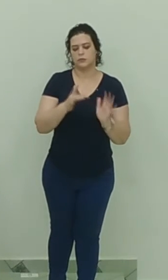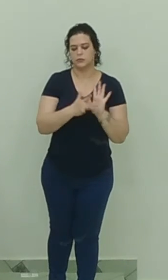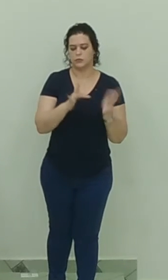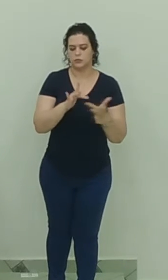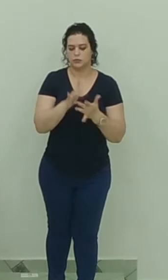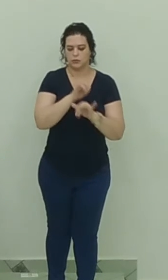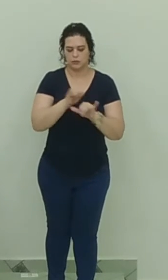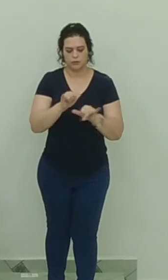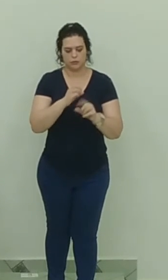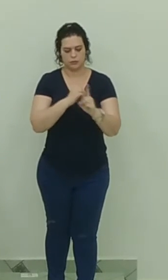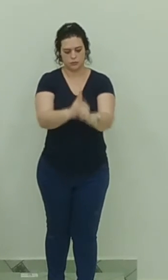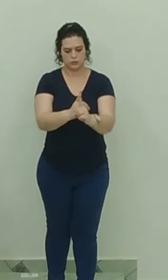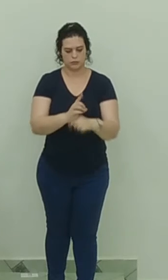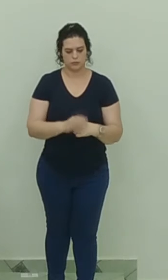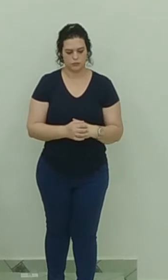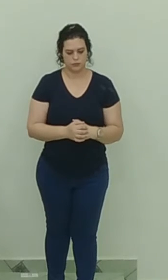eu sou o pão da vida.